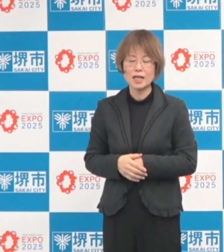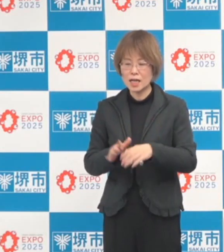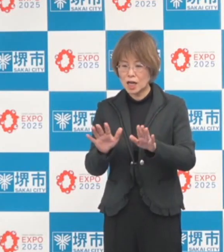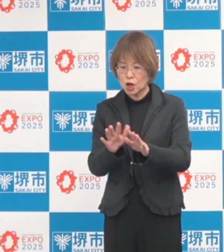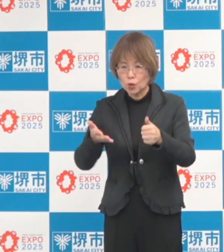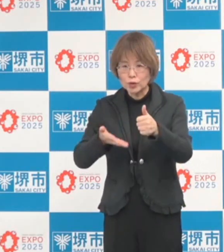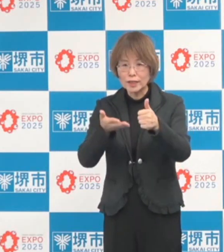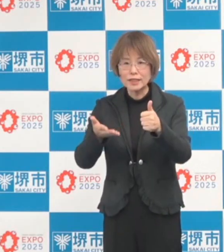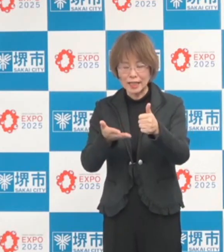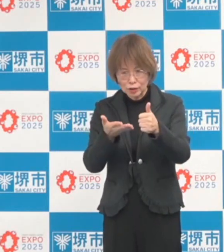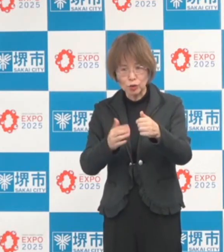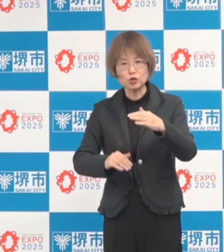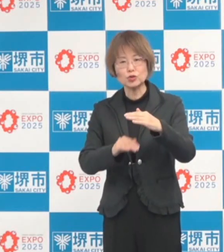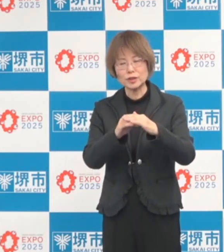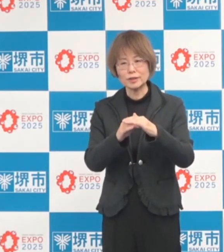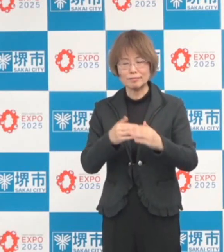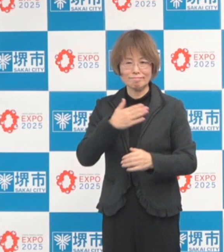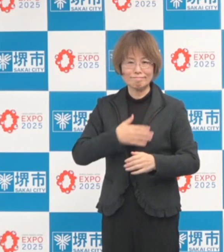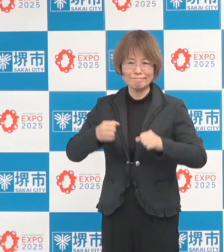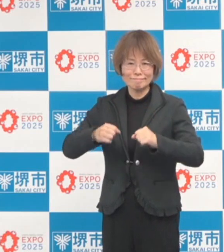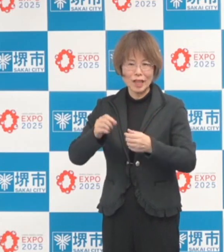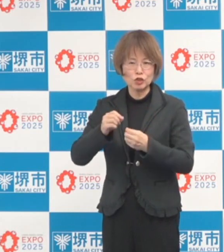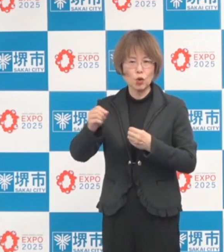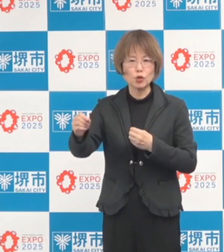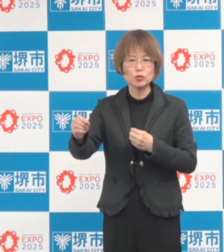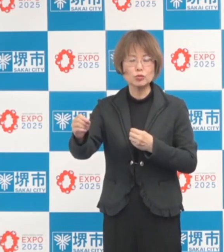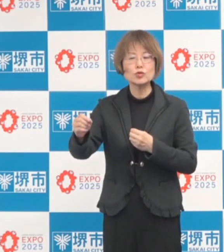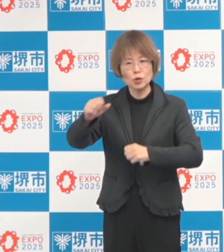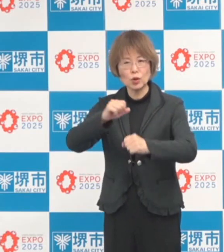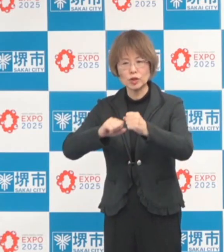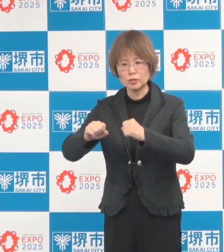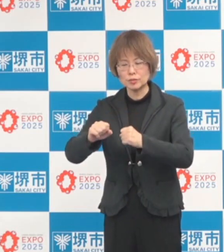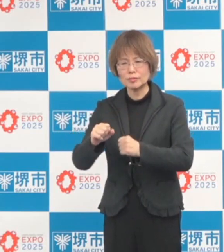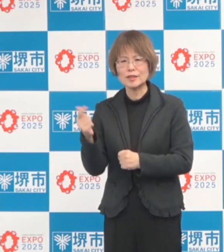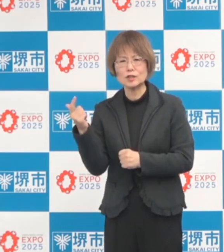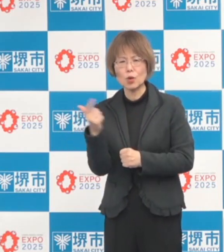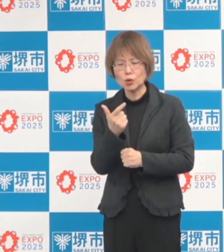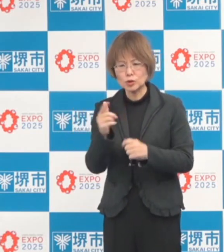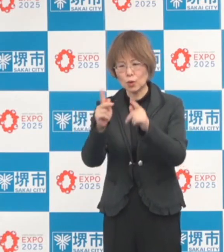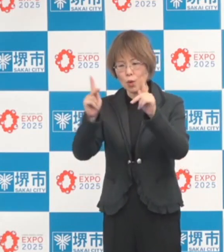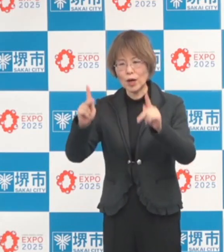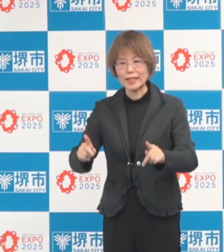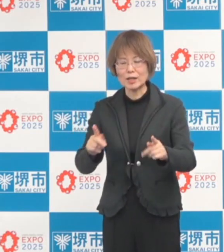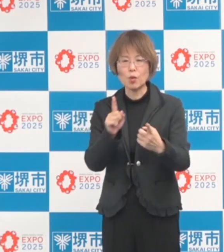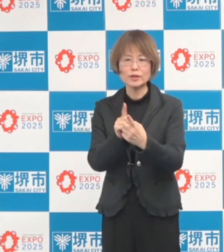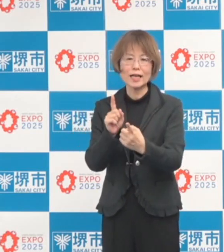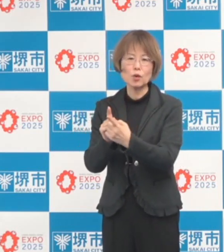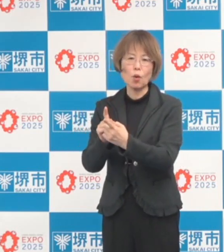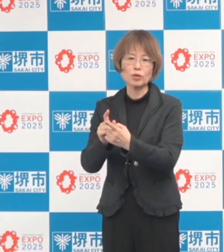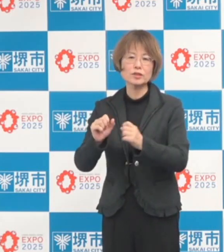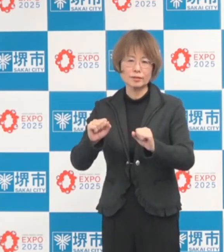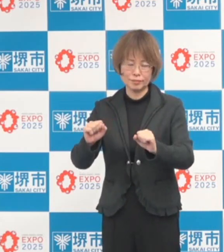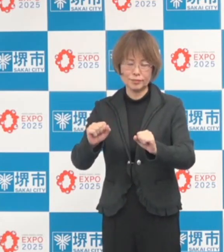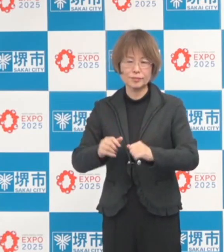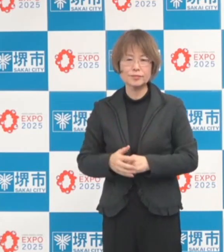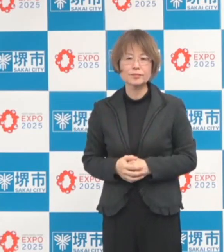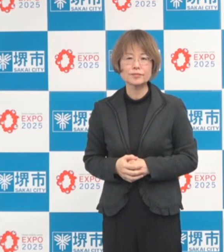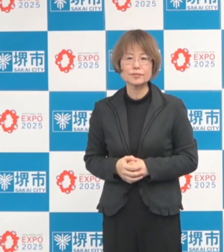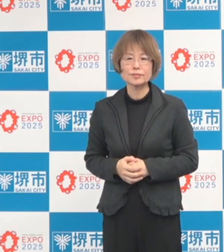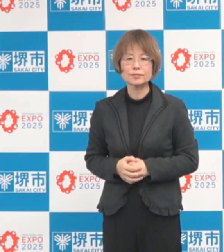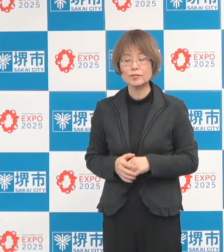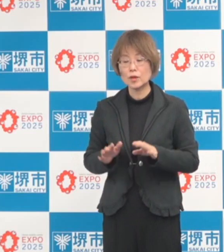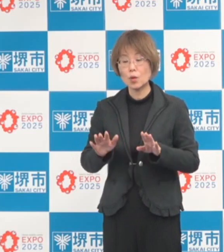援の充実、また健康長寿の取り組みなど、喫緊の課題にも着実に対応しております。